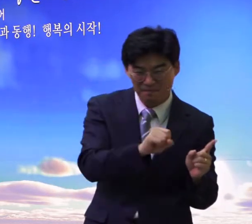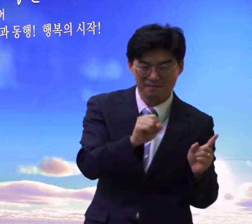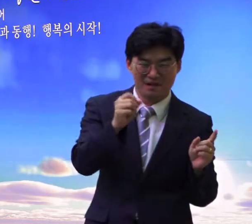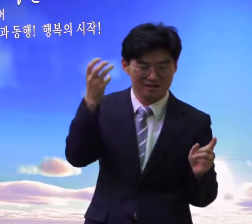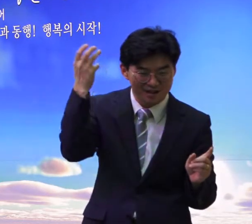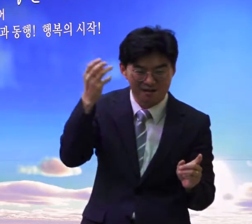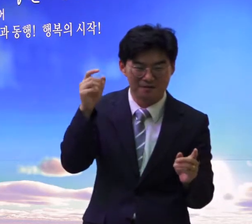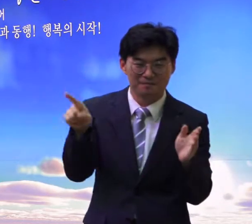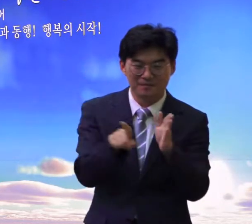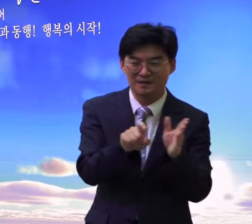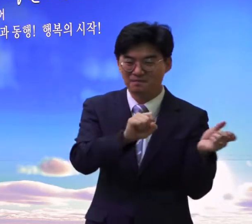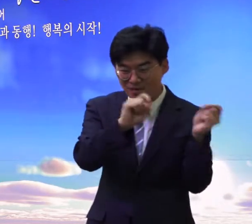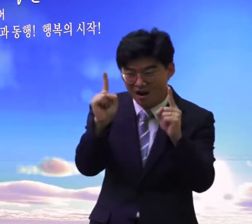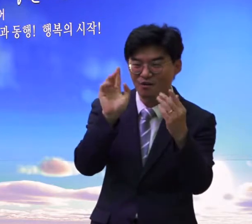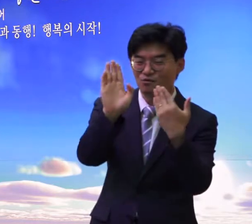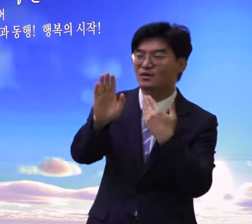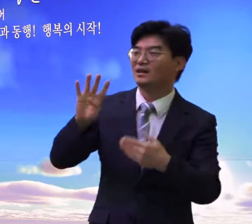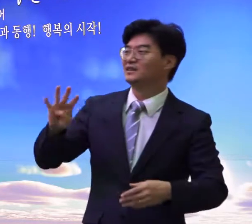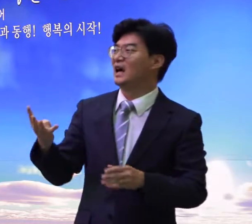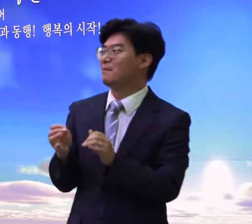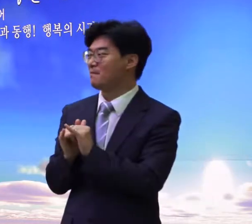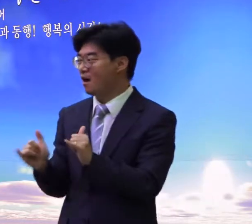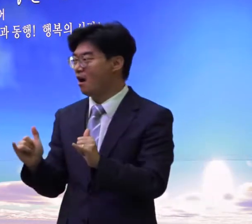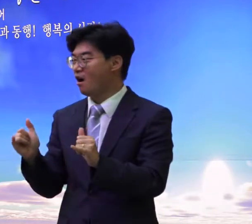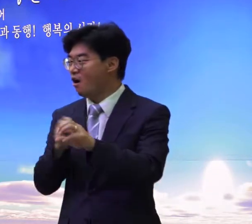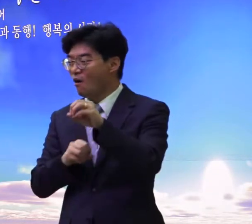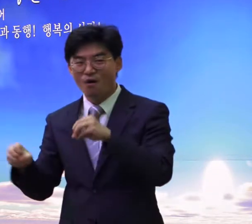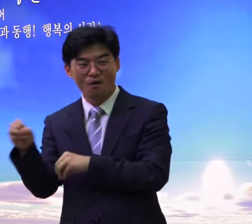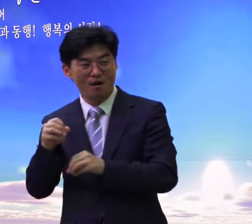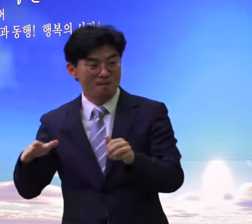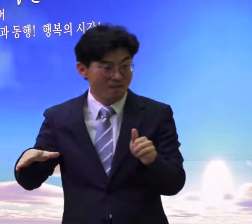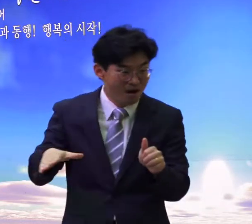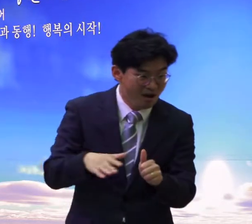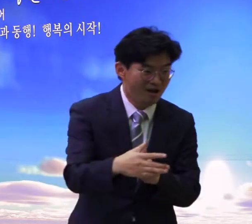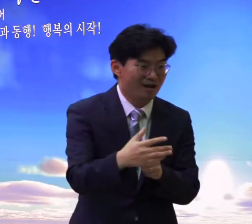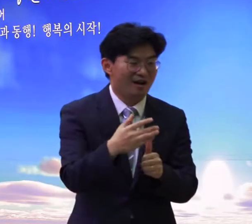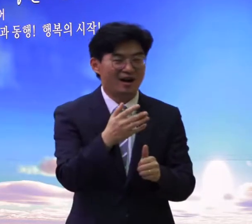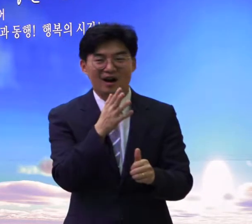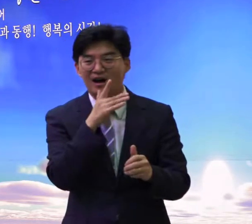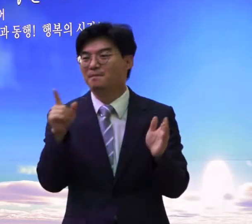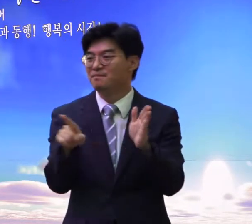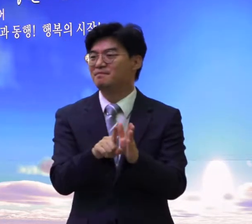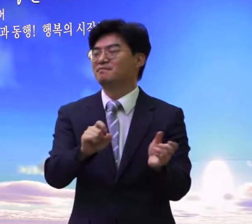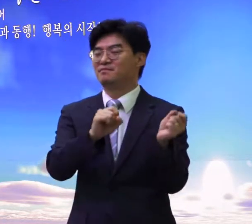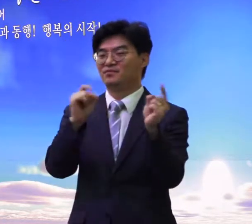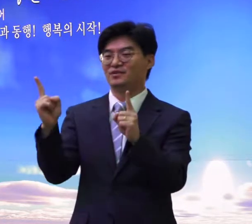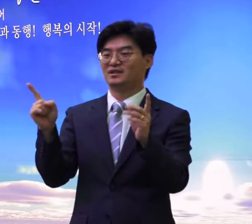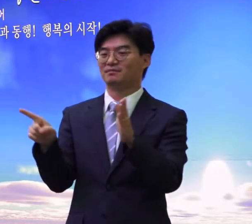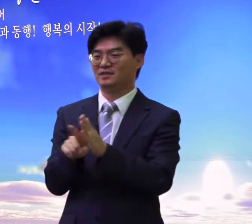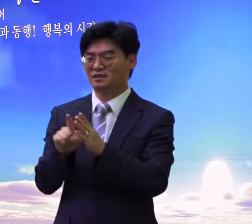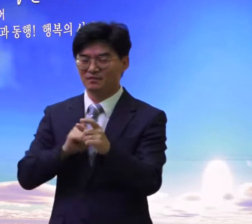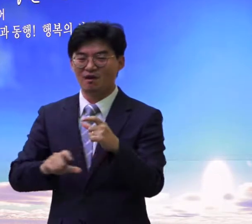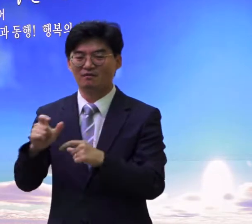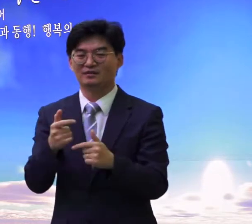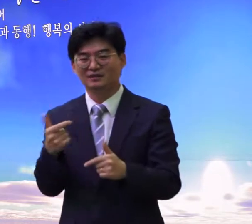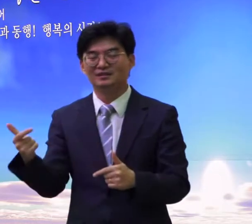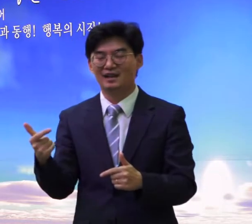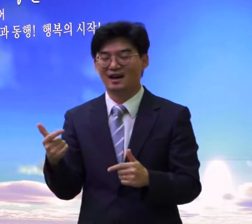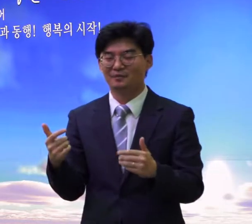찬양하고 그들도 그렇게 해서 하나님께 기도하게 되었고 하나님께 영광을 돌리는 사람으로, 믿음의 사람으로 성장해 갔던